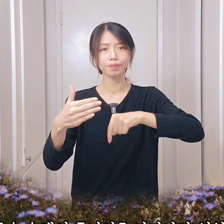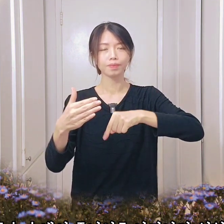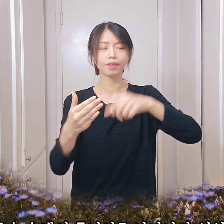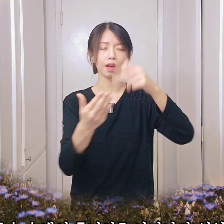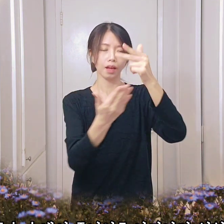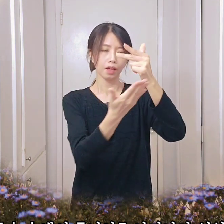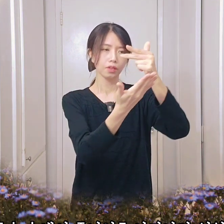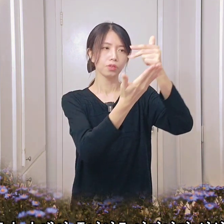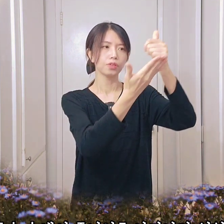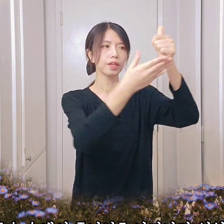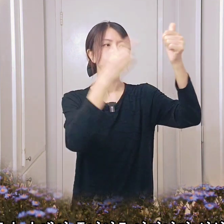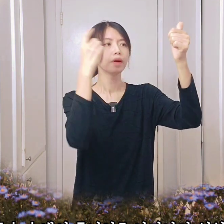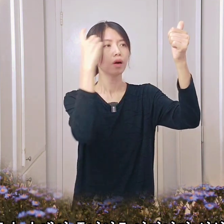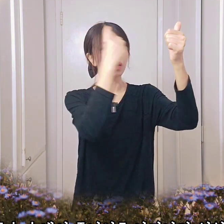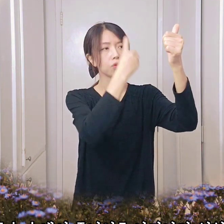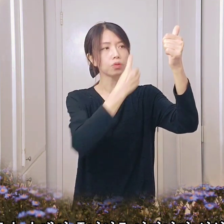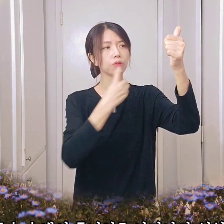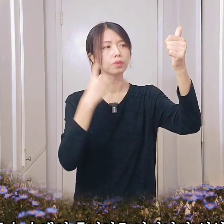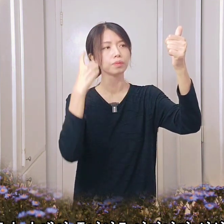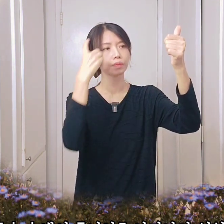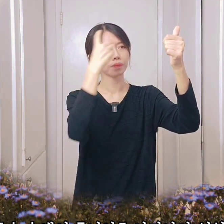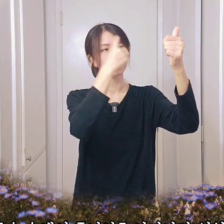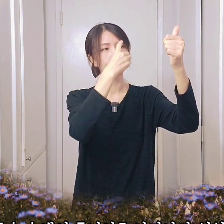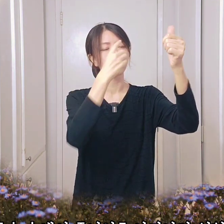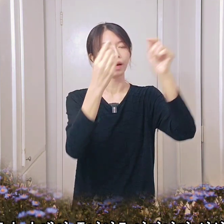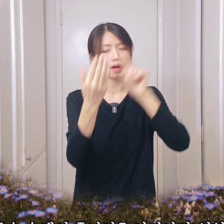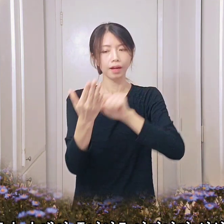속에서 주님 얼굴